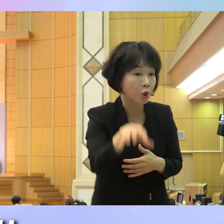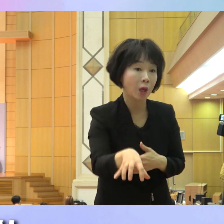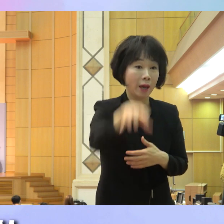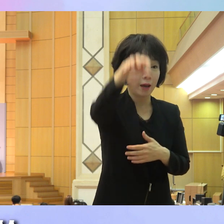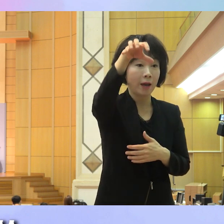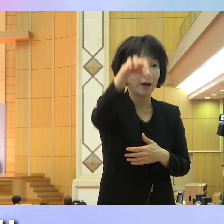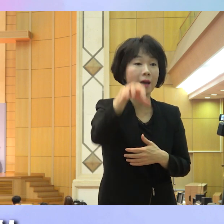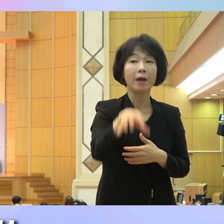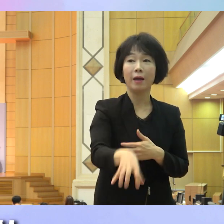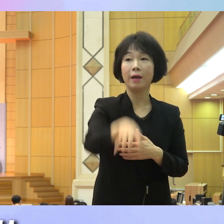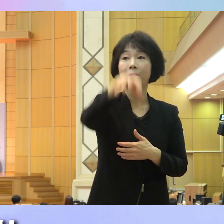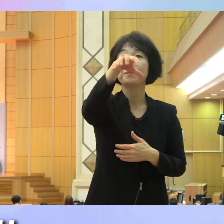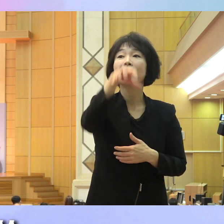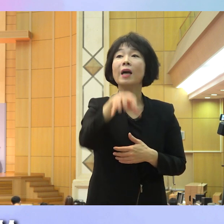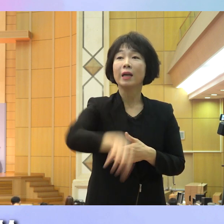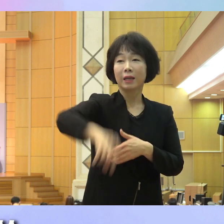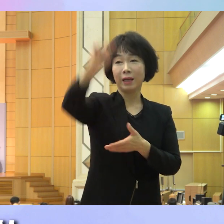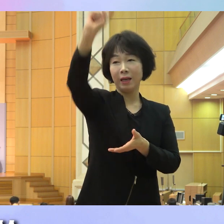이곳에